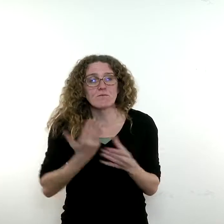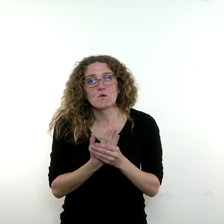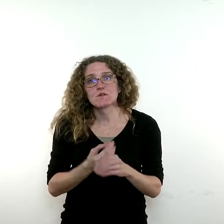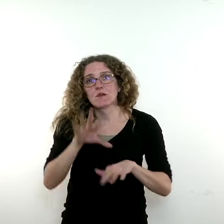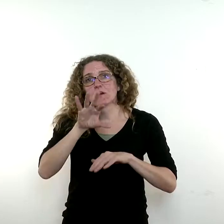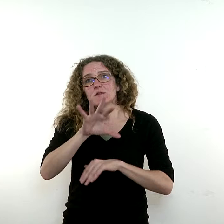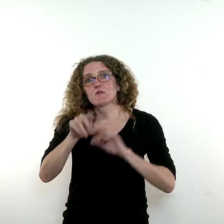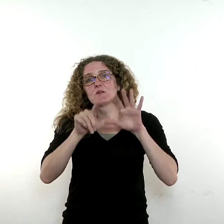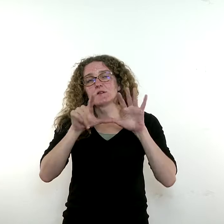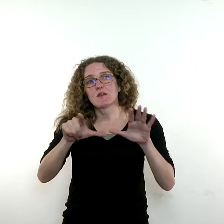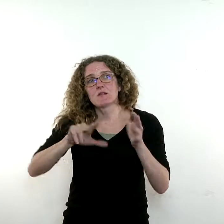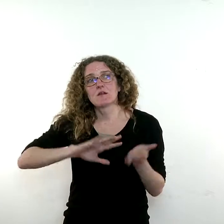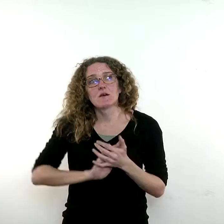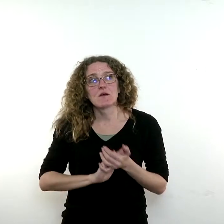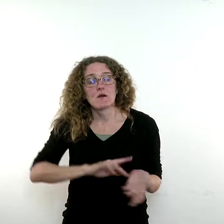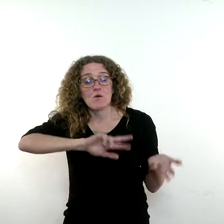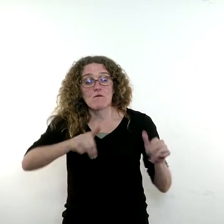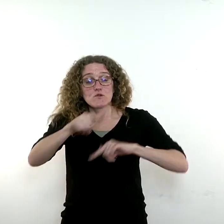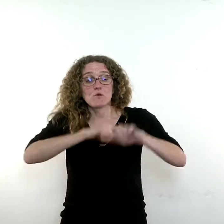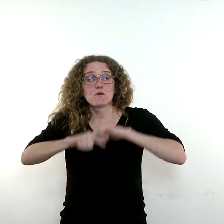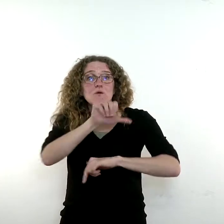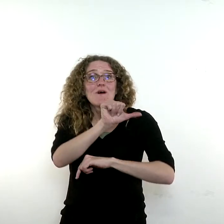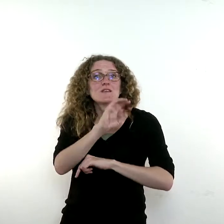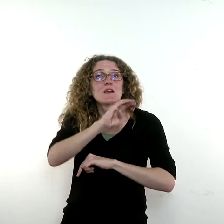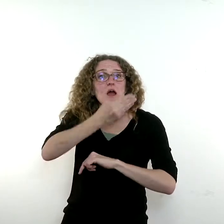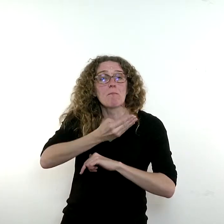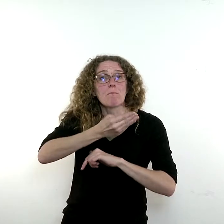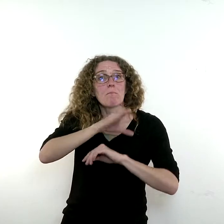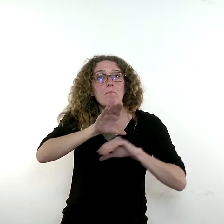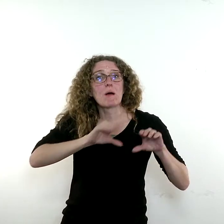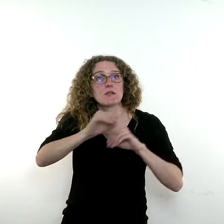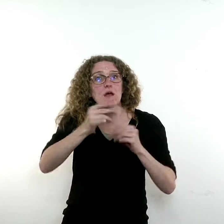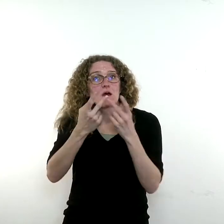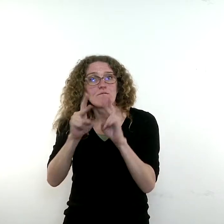Affaire 57, convention de location ACM Habitat Ville de Montpellier.